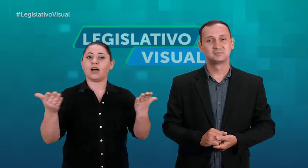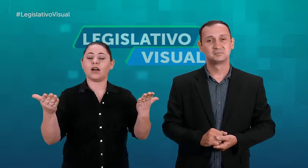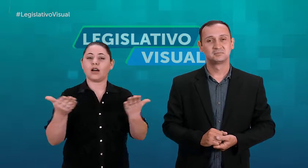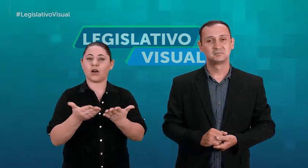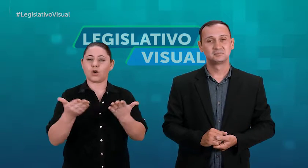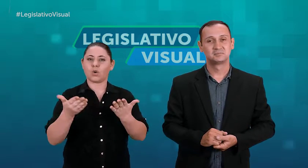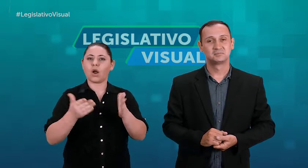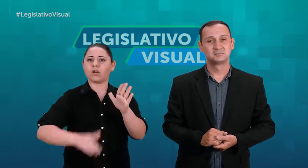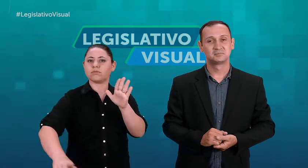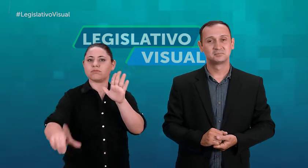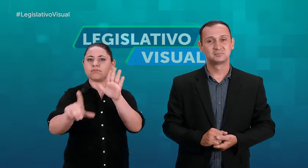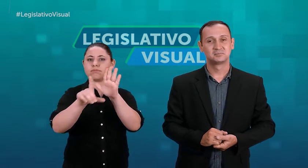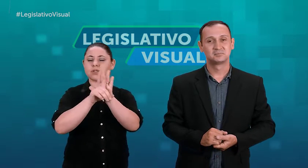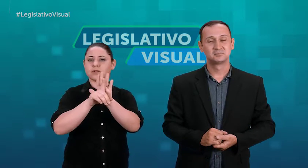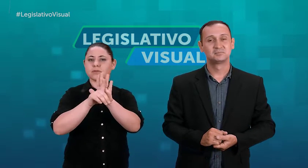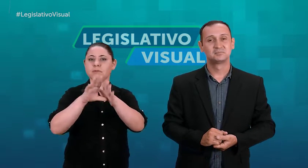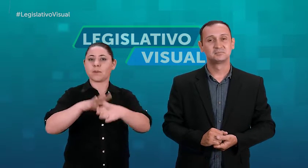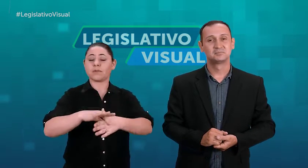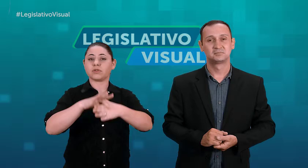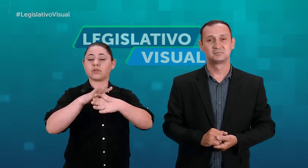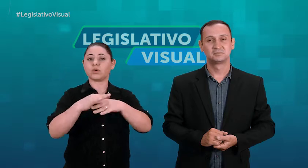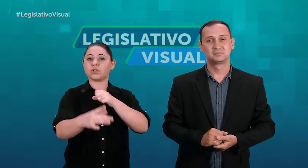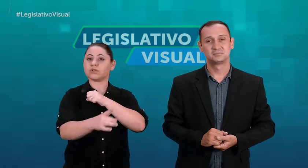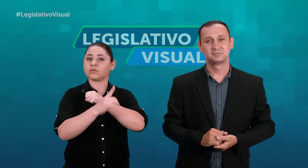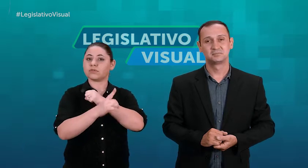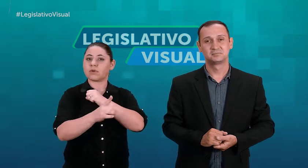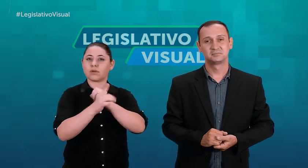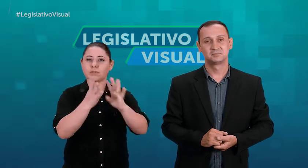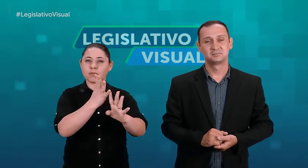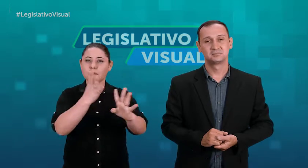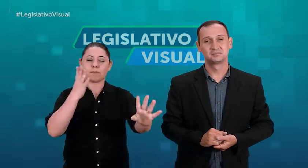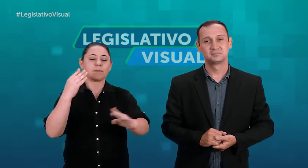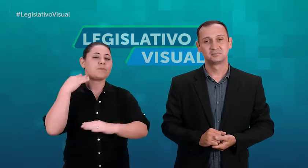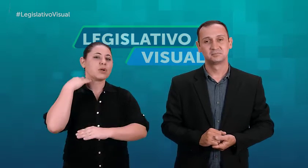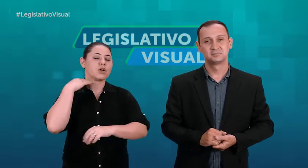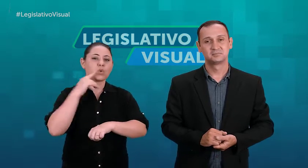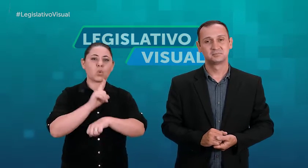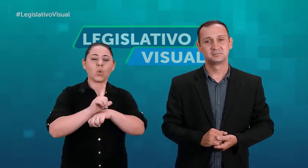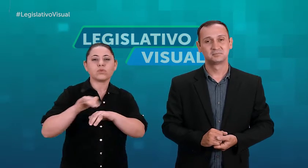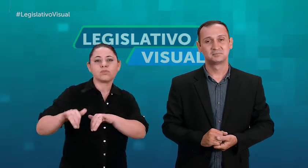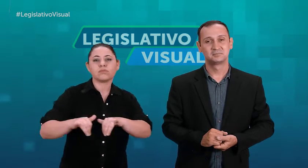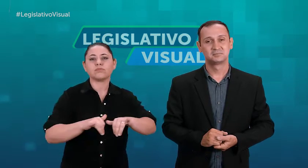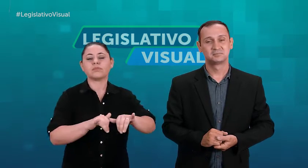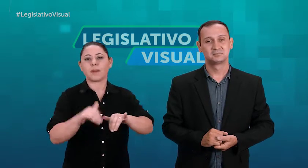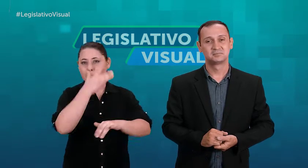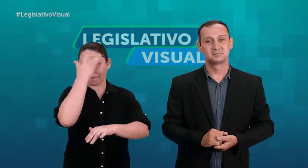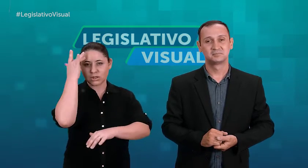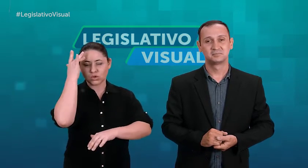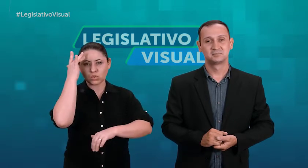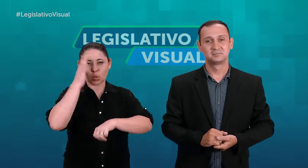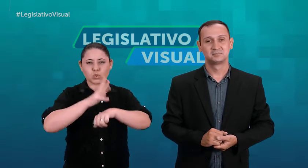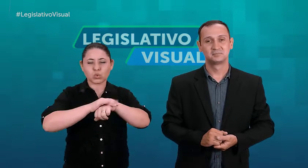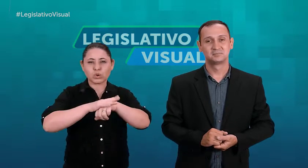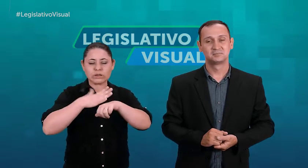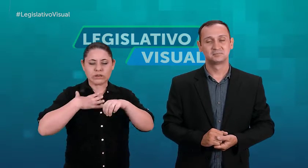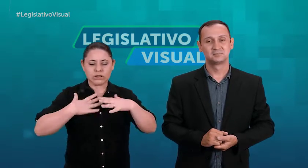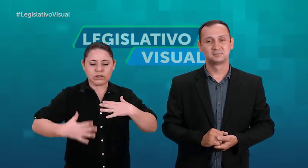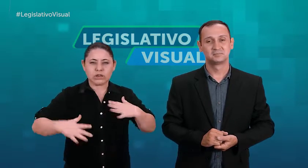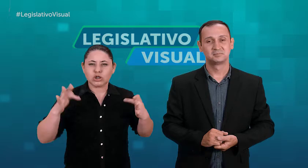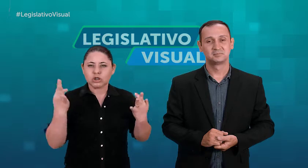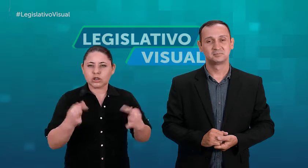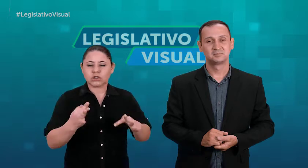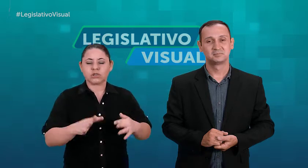passa a ser lei a prioridade no atendimento em fila de bancos e supermercados a pessoas com